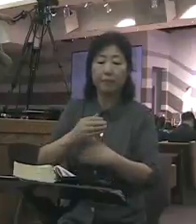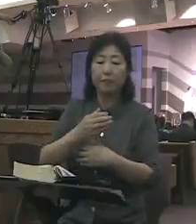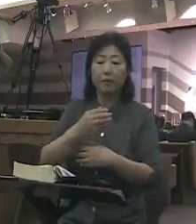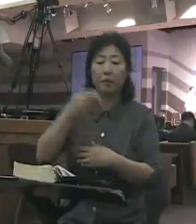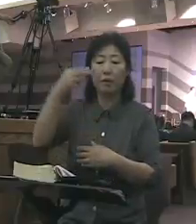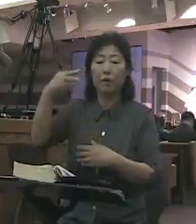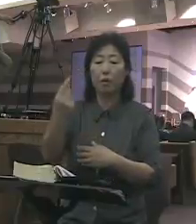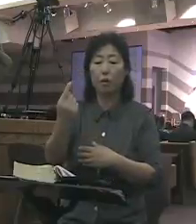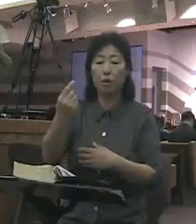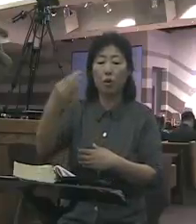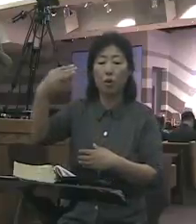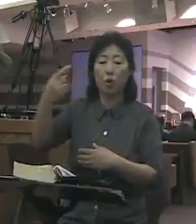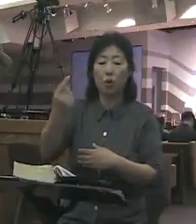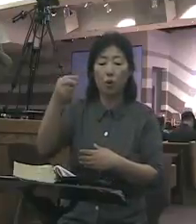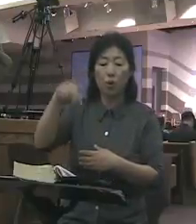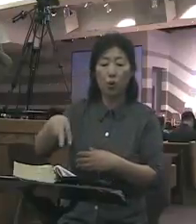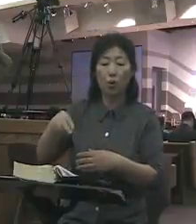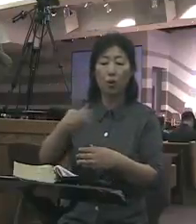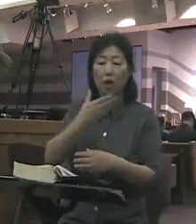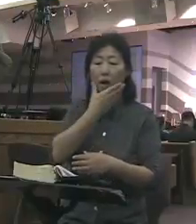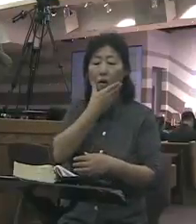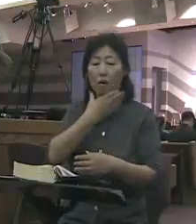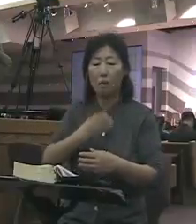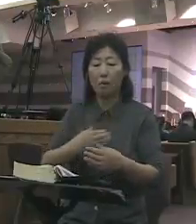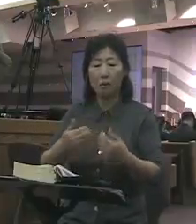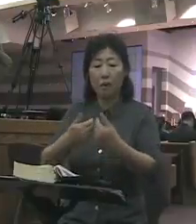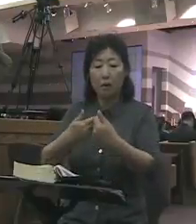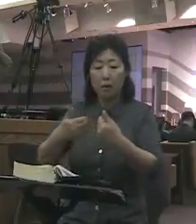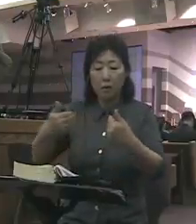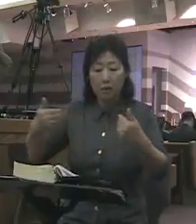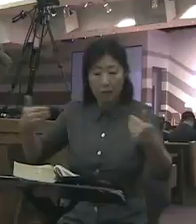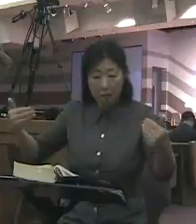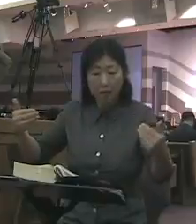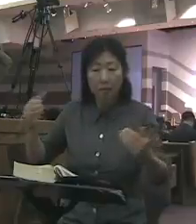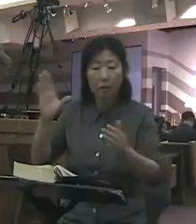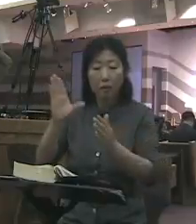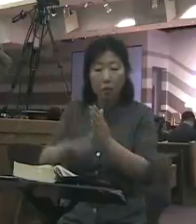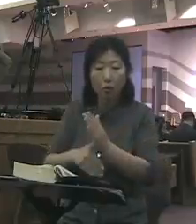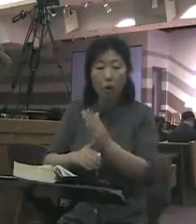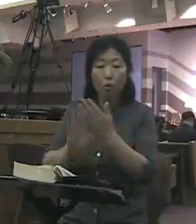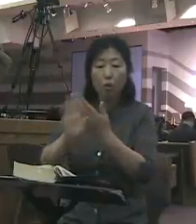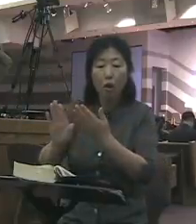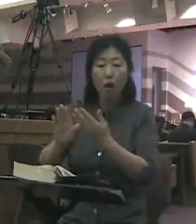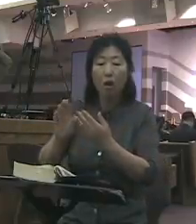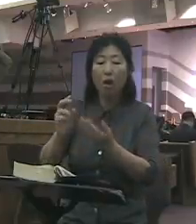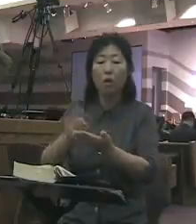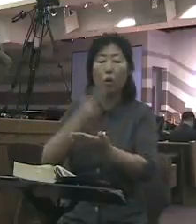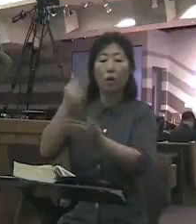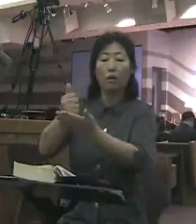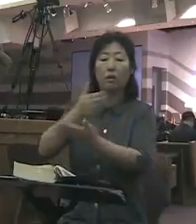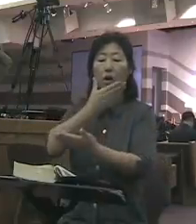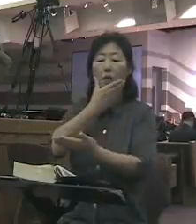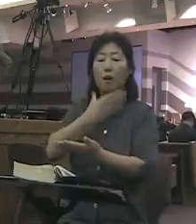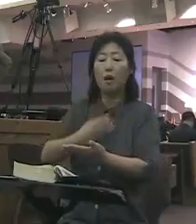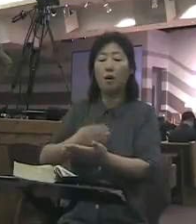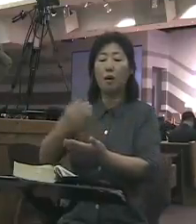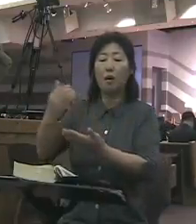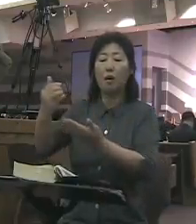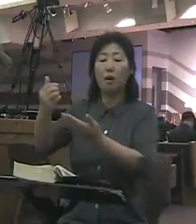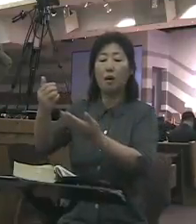아브라함을 떠났을 때 이렇게 나와 있죠. 롯이 아브라함을 떠난 후에 여호와께서 아브라함에게 나타나셔서